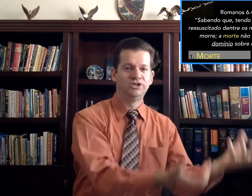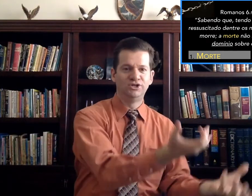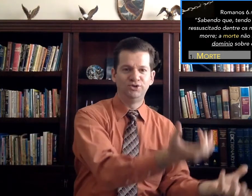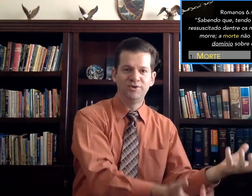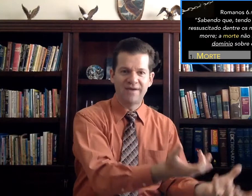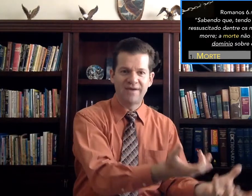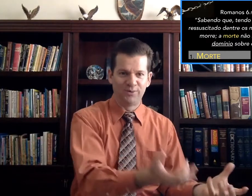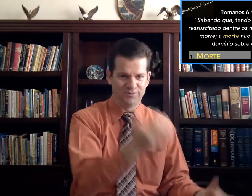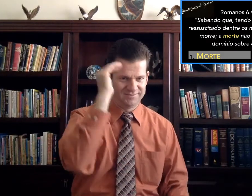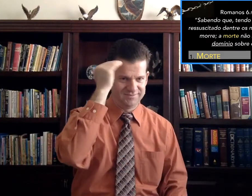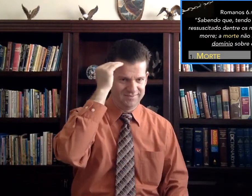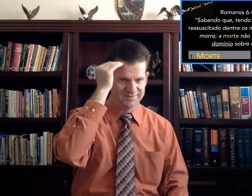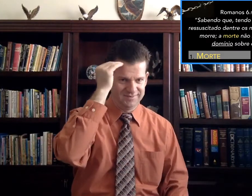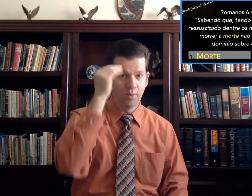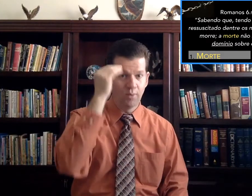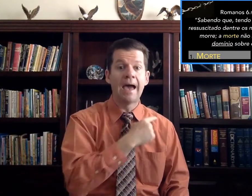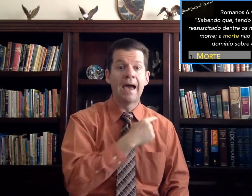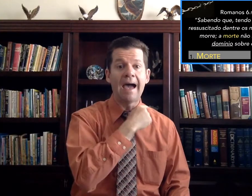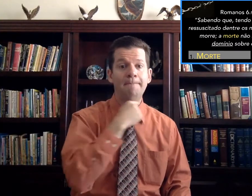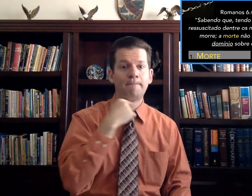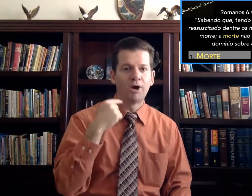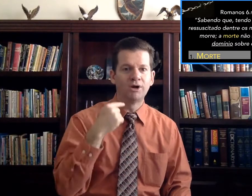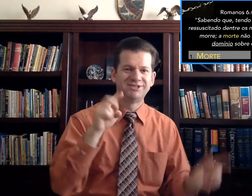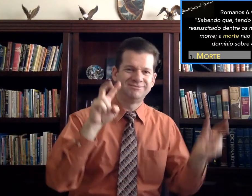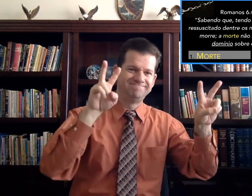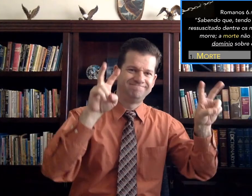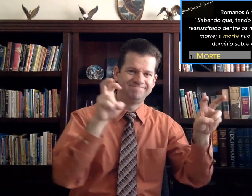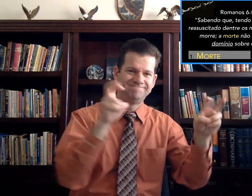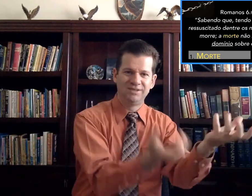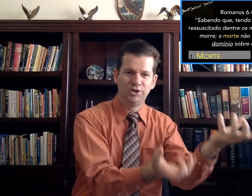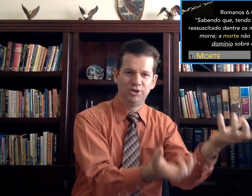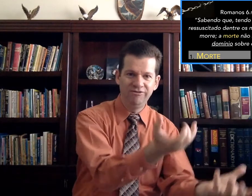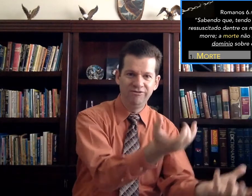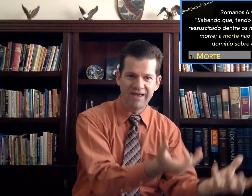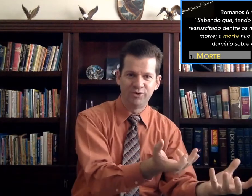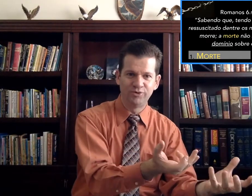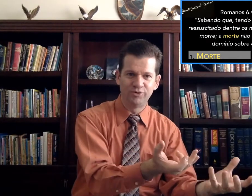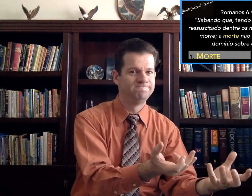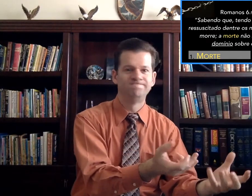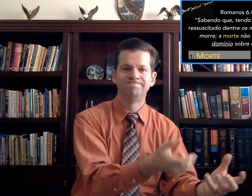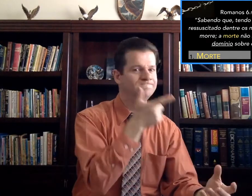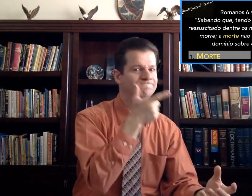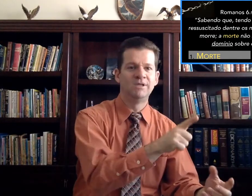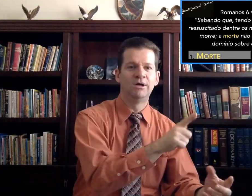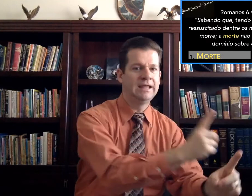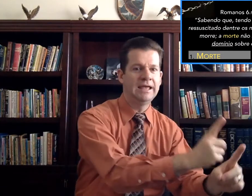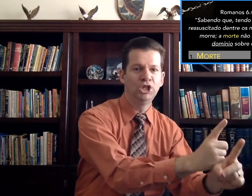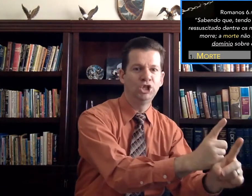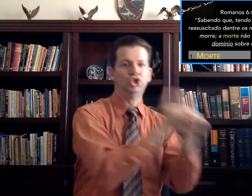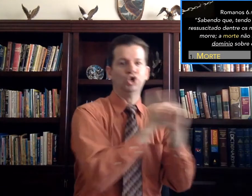do inferno. Então, a morte, o inferno, não tem